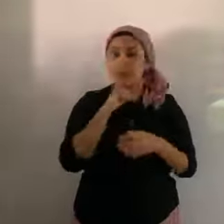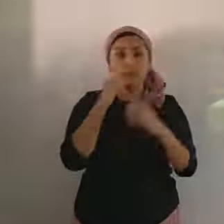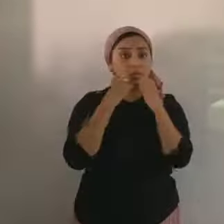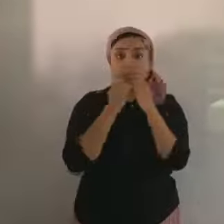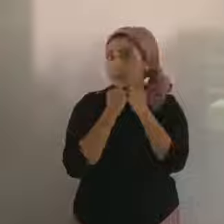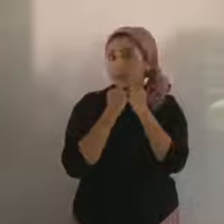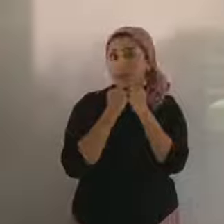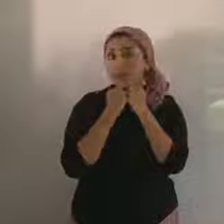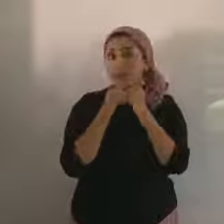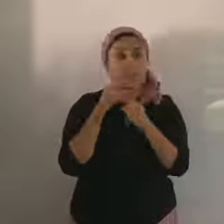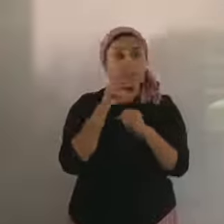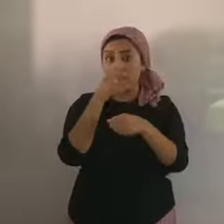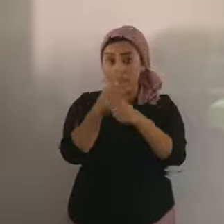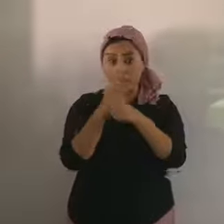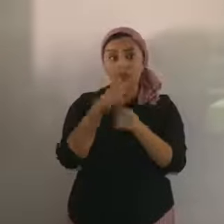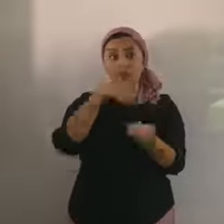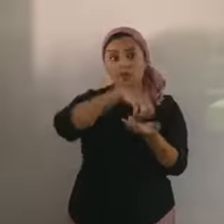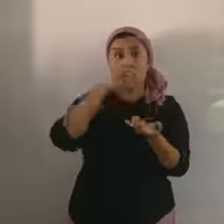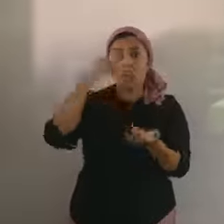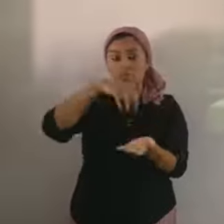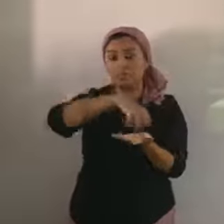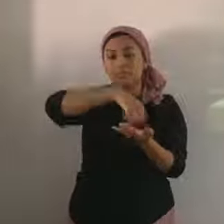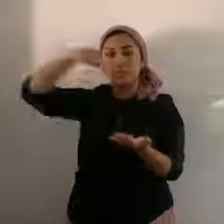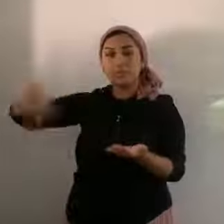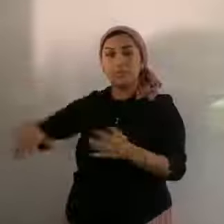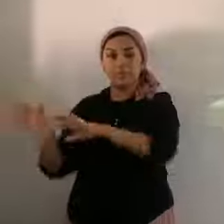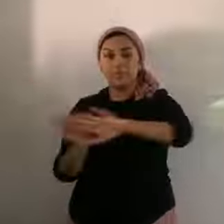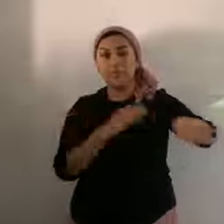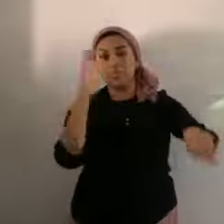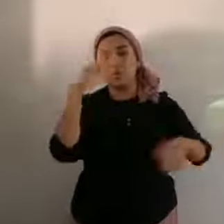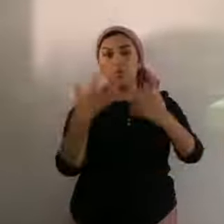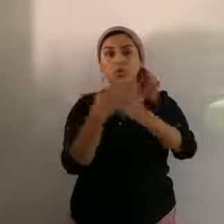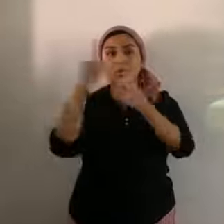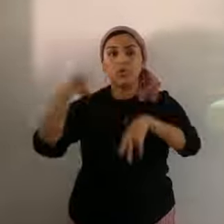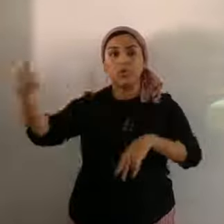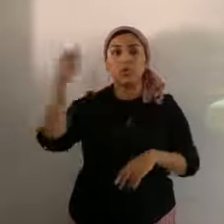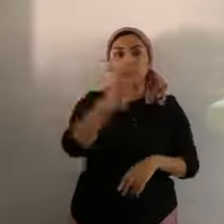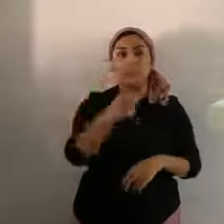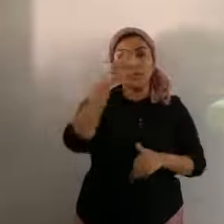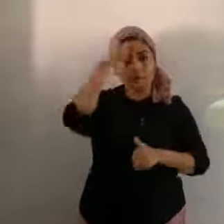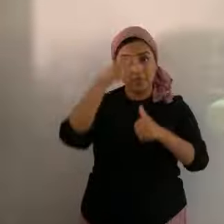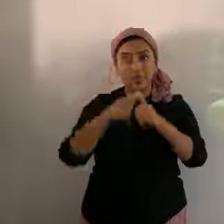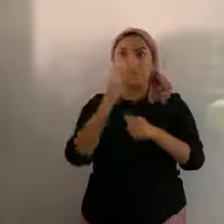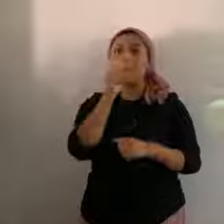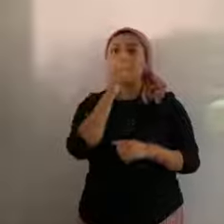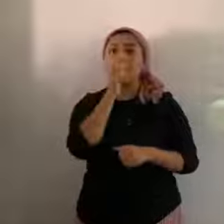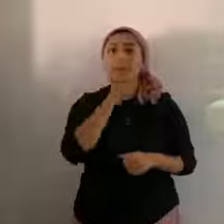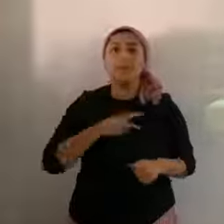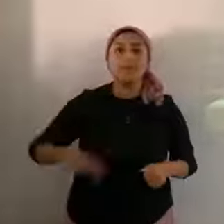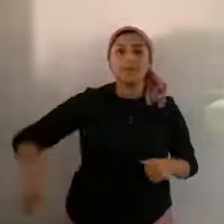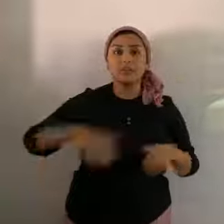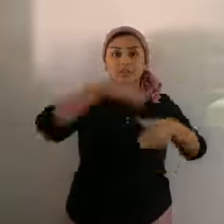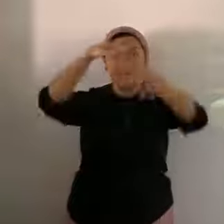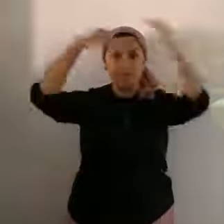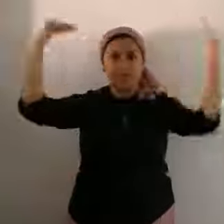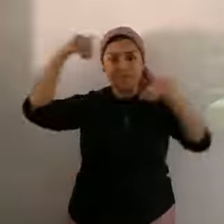tú no lo tomas para ti, pasará de largo. Recuerda lo que ministré también en los misterios del reino de los cielos, del Malchut